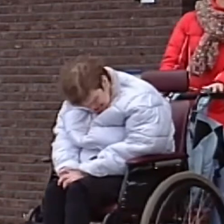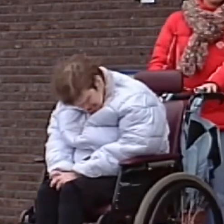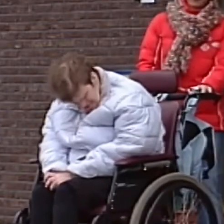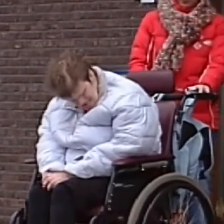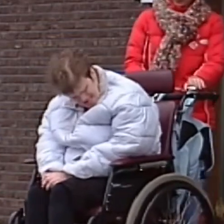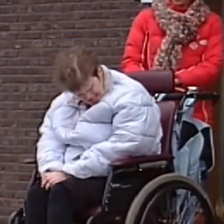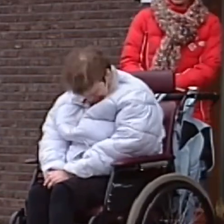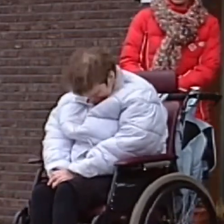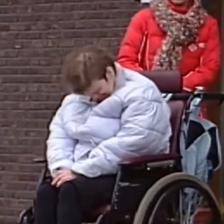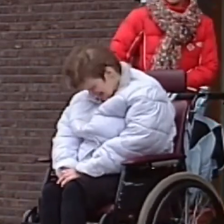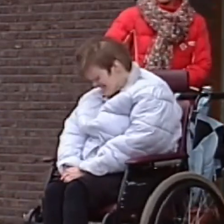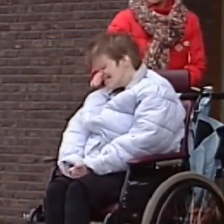Onderweg heeft hij hem ook steeds op schoot.